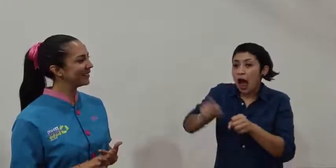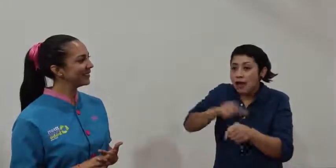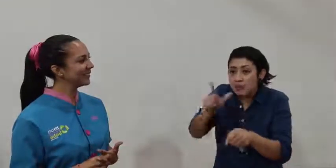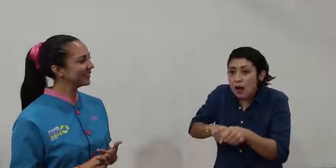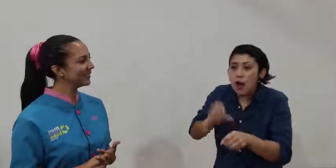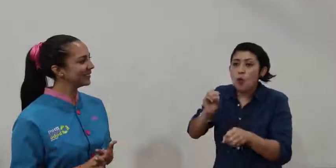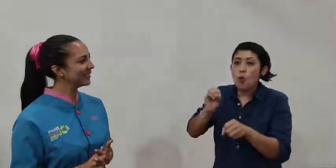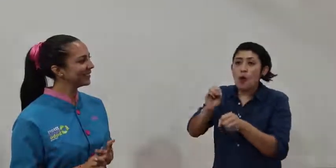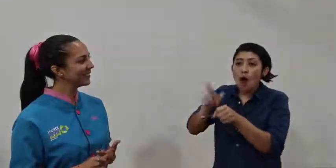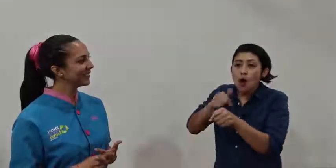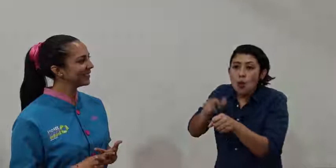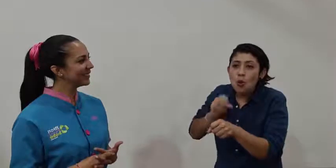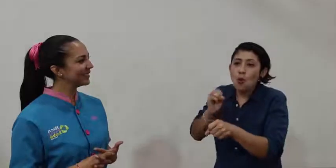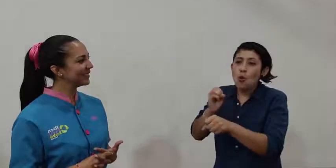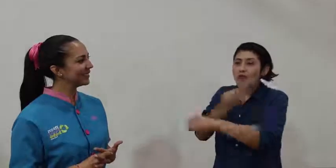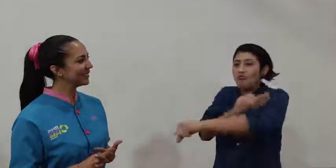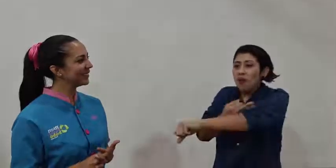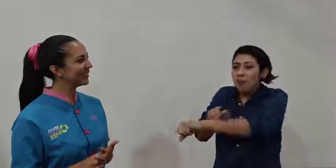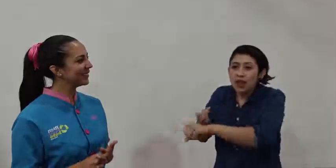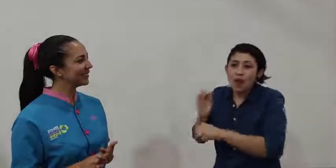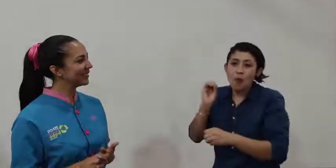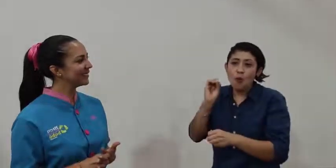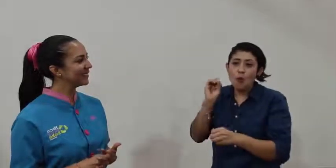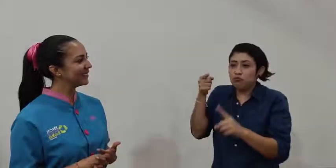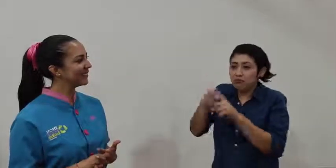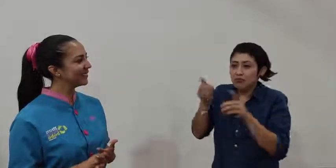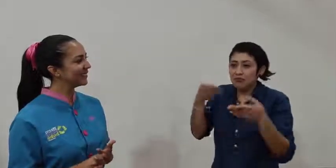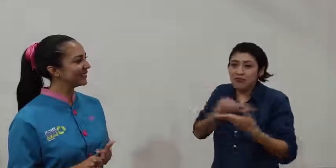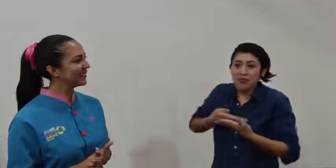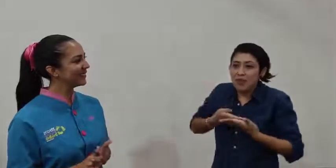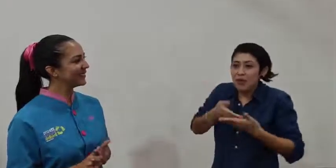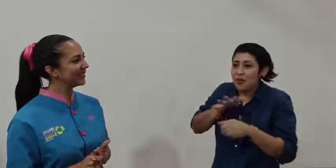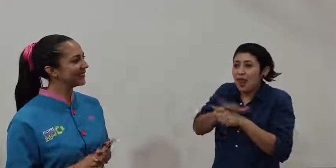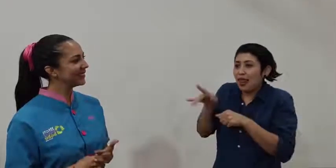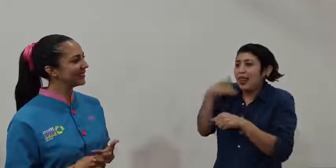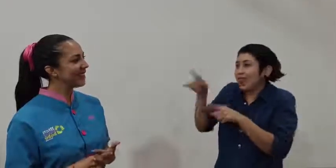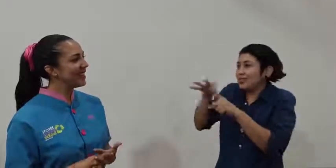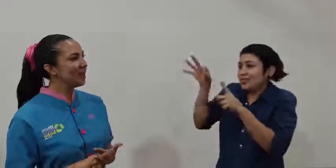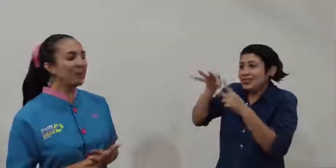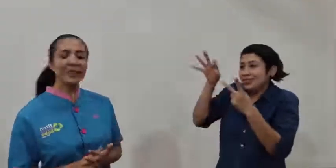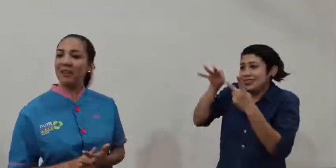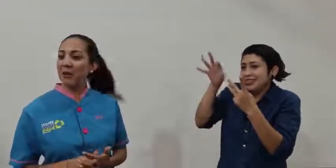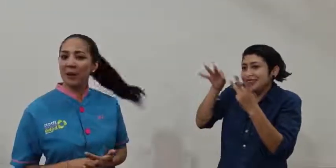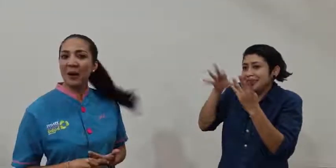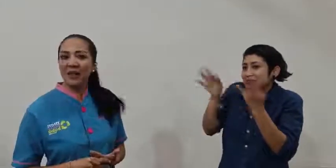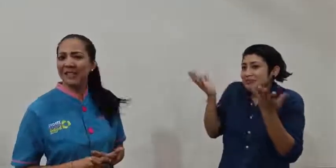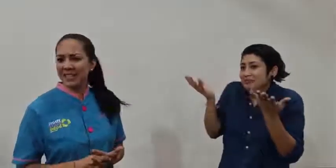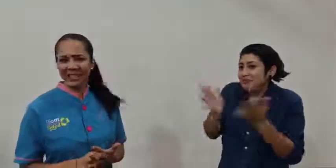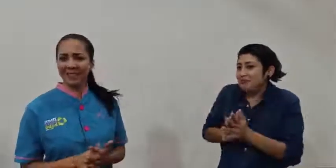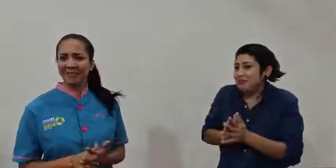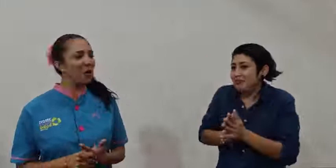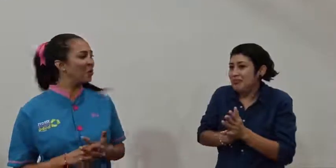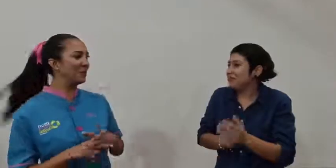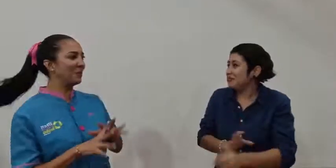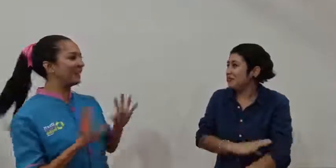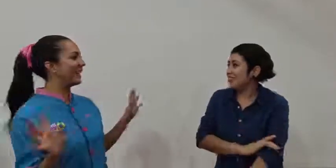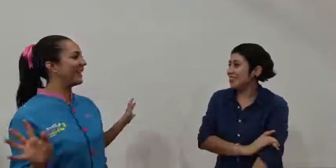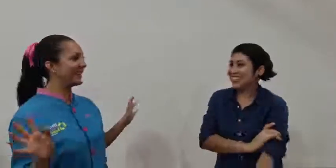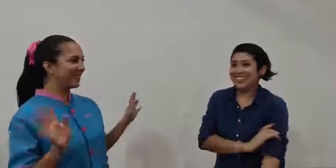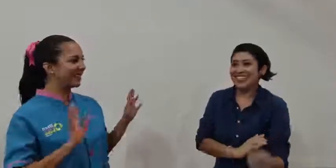Pues, ¿cuál? O animales, o colores, o familia, ¿cuál? No sé, la que sea. Pues digo, igual, Tú escoge. sí, no, tú escoge las 5